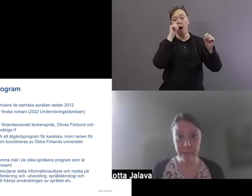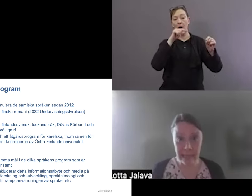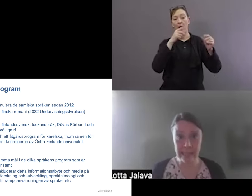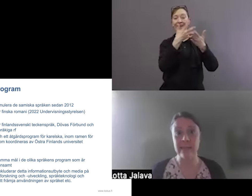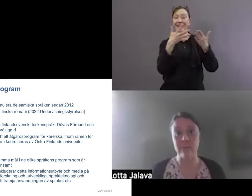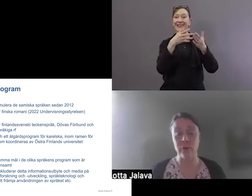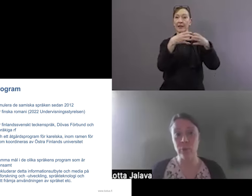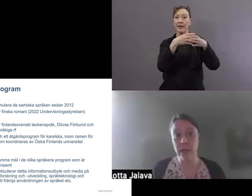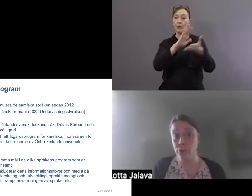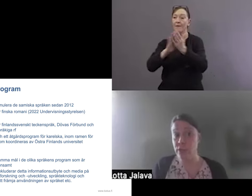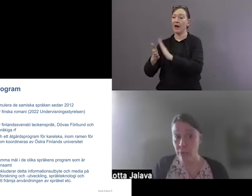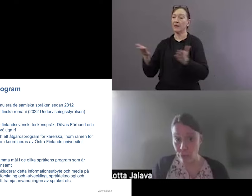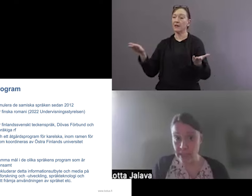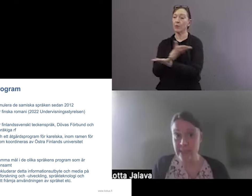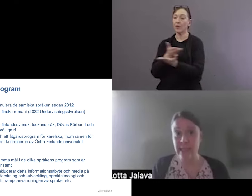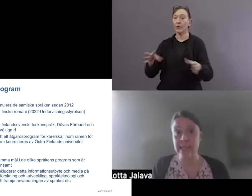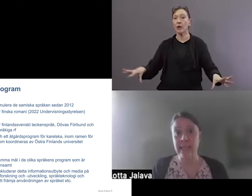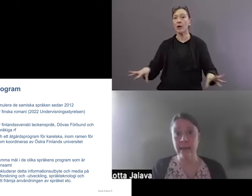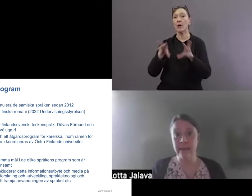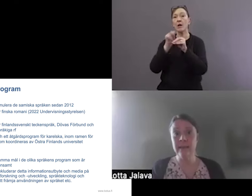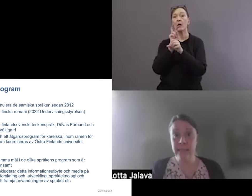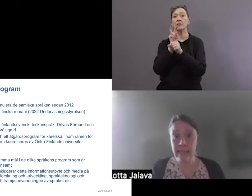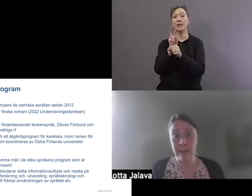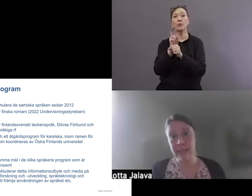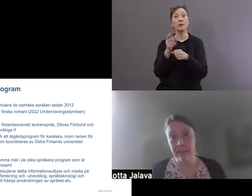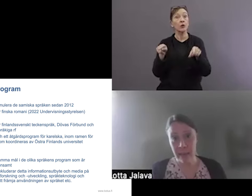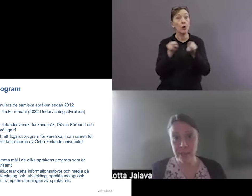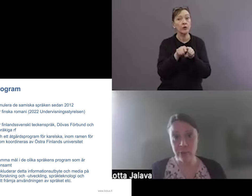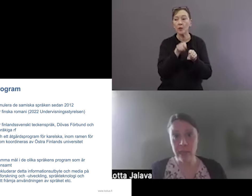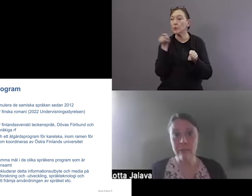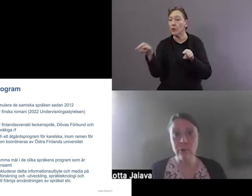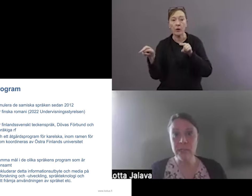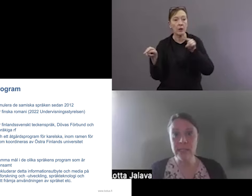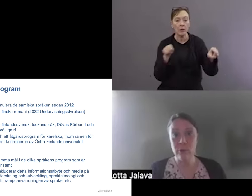kieliryhmien välisessä vuoropuhelussa ja yhdessä. Ja sitä varmasti